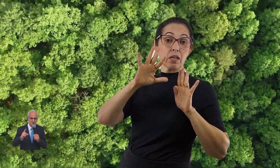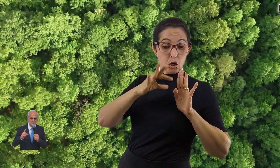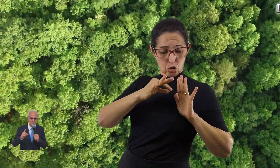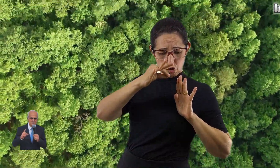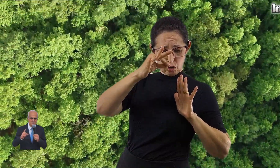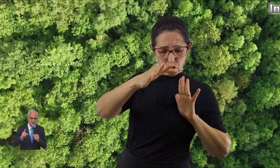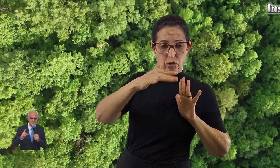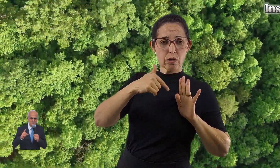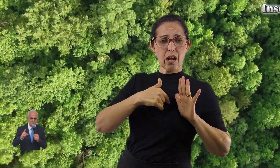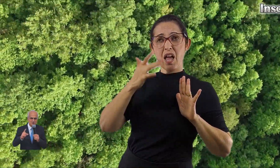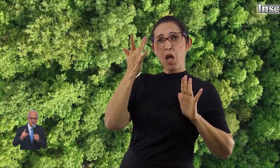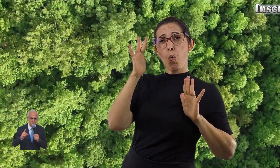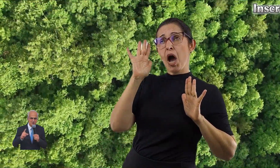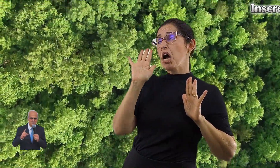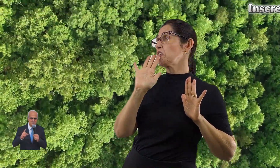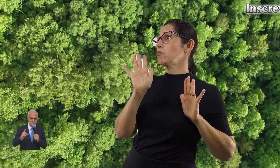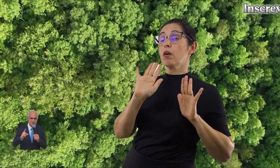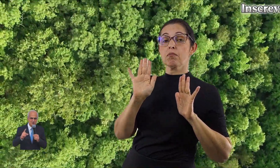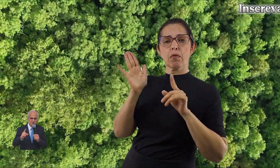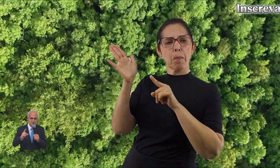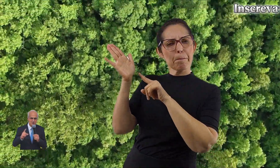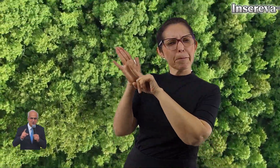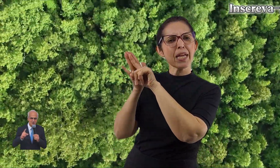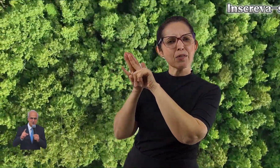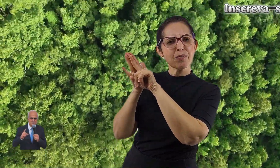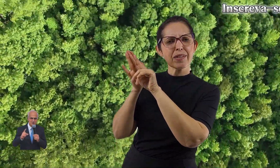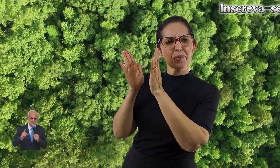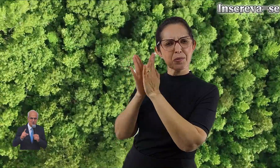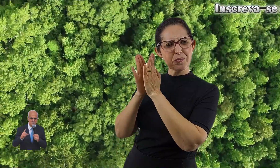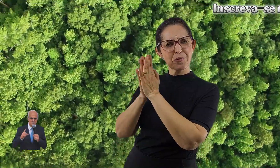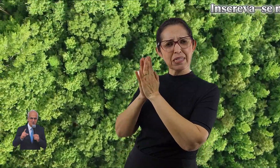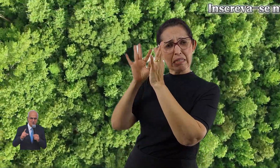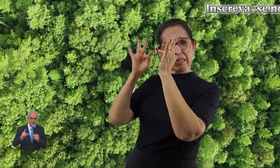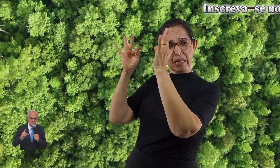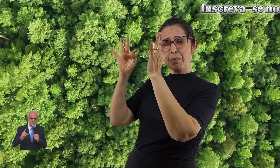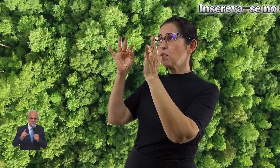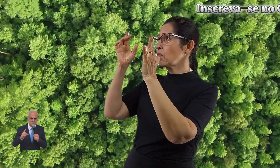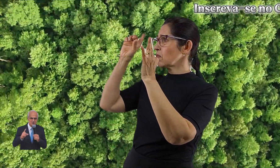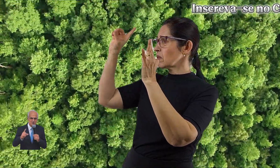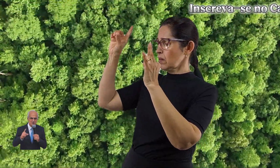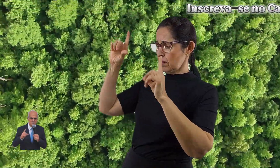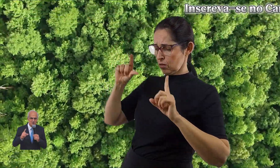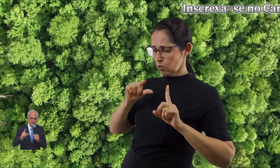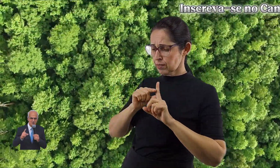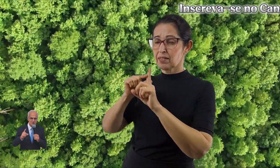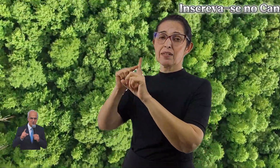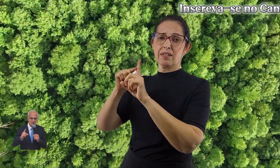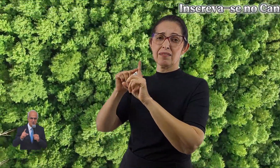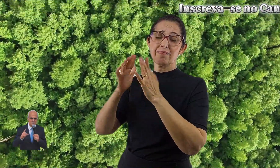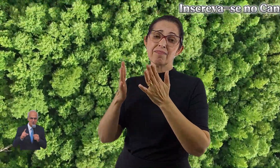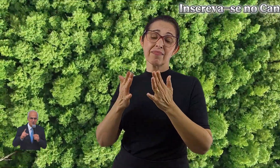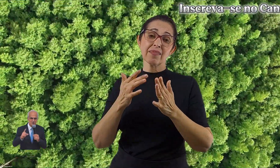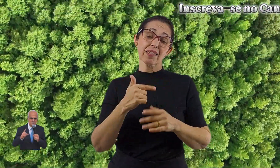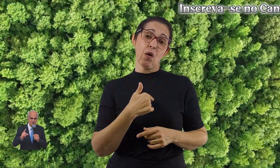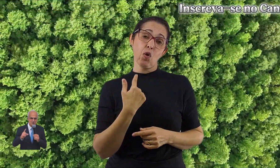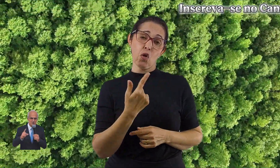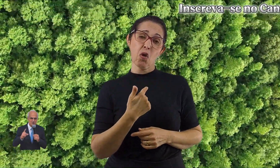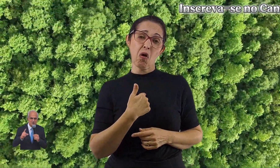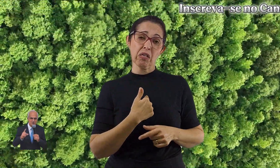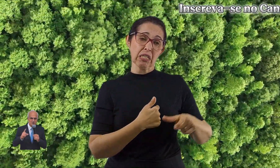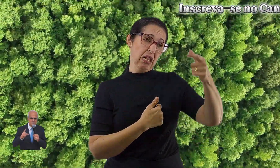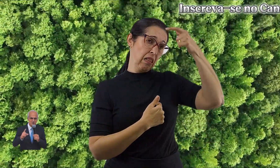eu vou consultar o Senhor, eu vou buscar o Senhor. É o temor do Senhor guiando o homem. É a sujeira da mente, é o homem